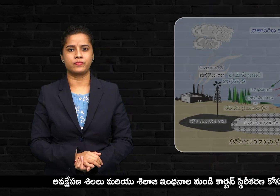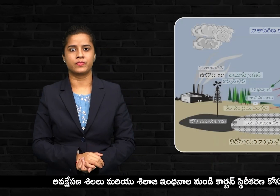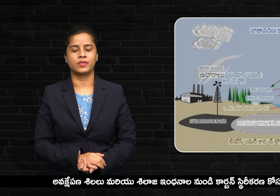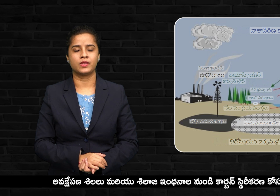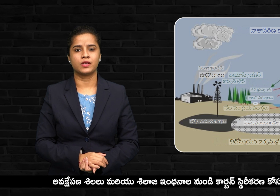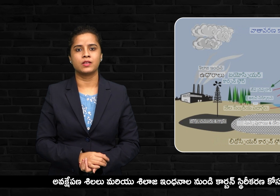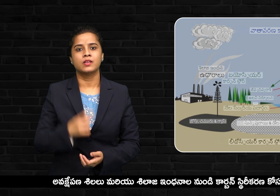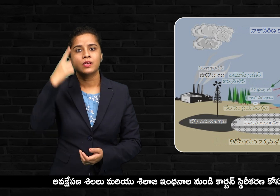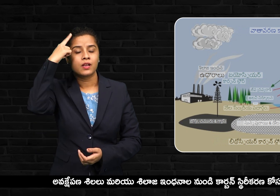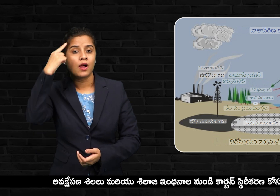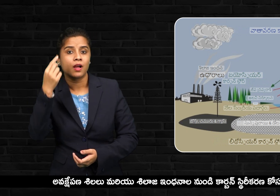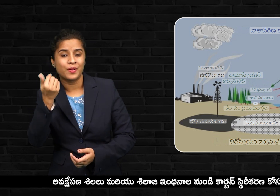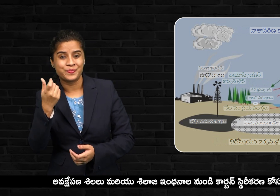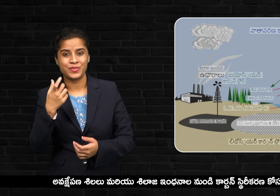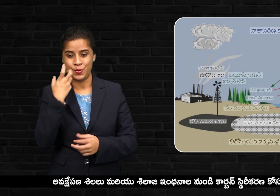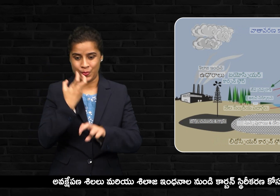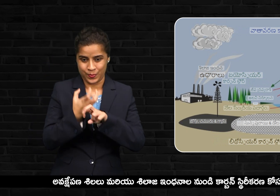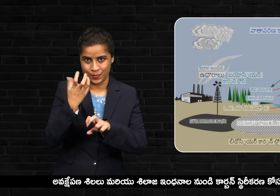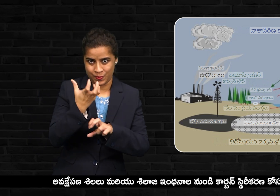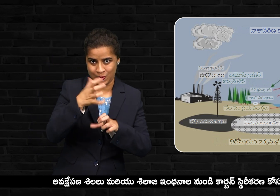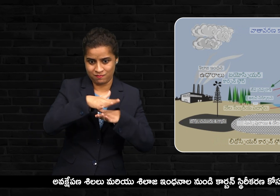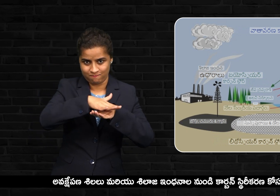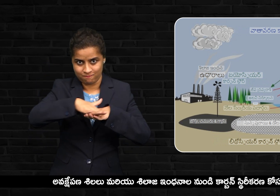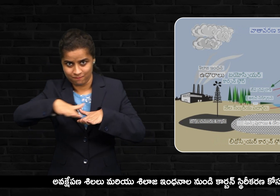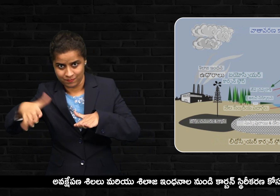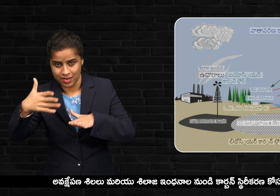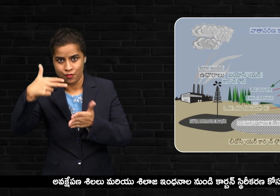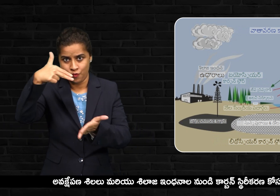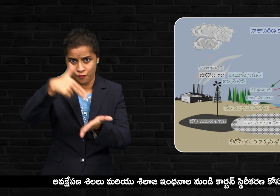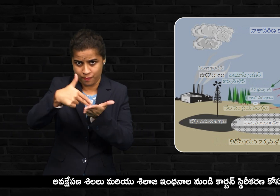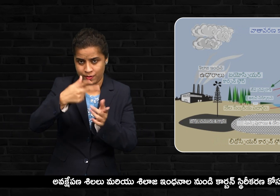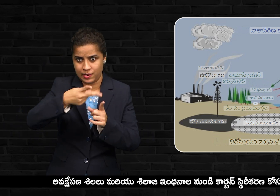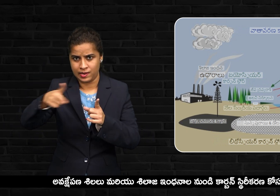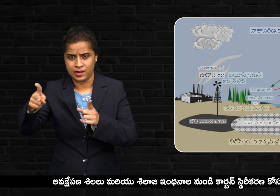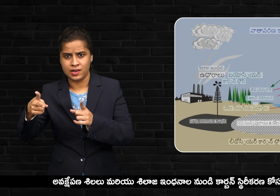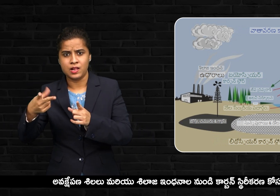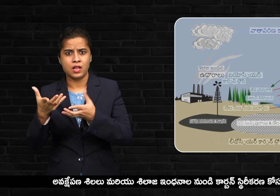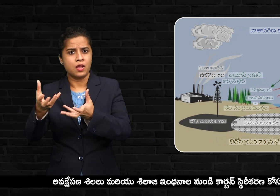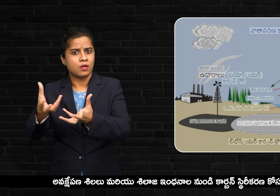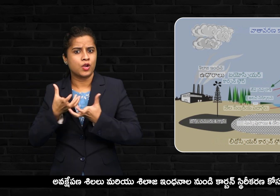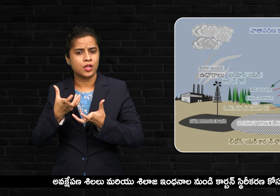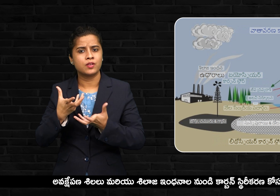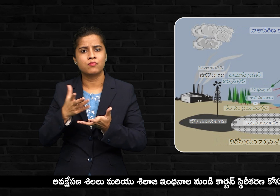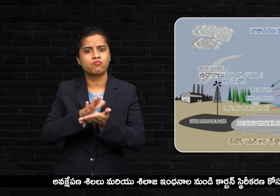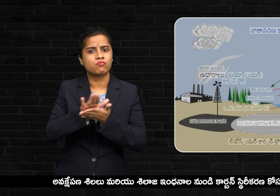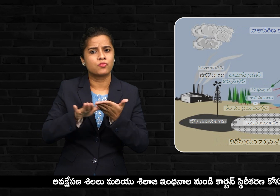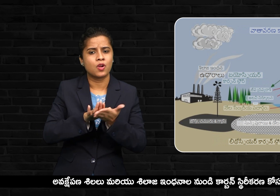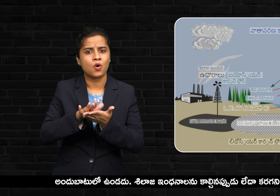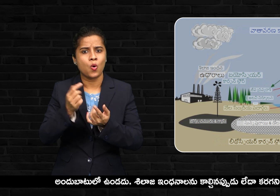2. అవక్షేపణ శిలలు మరియు శిలాజ ఇంధనాల నుండి కార్బన్ స్థిరీకరణ కోసం మొక్కలకు నేరుగా